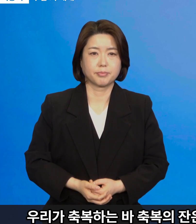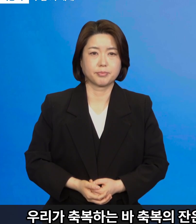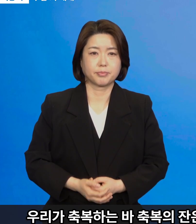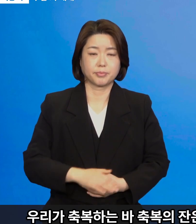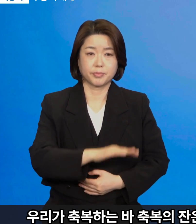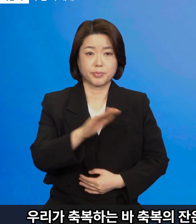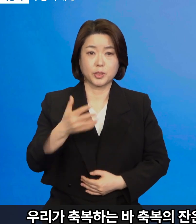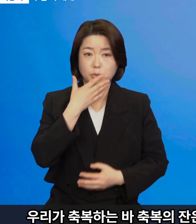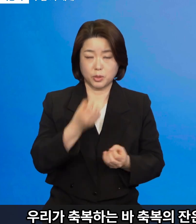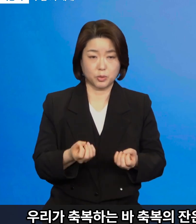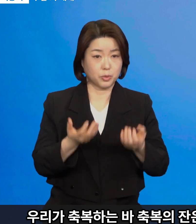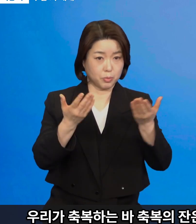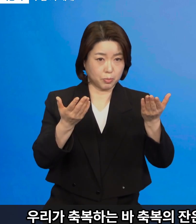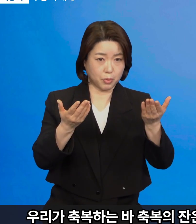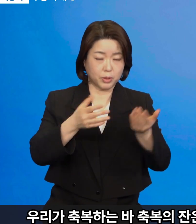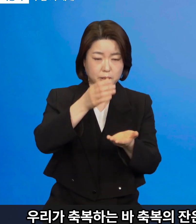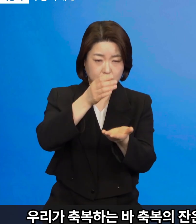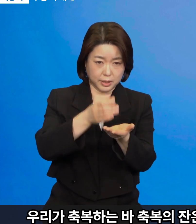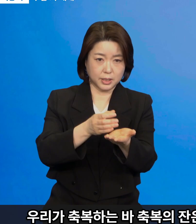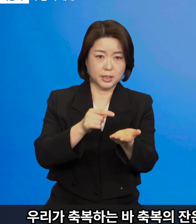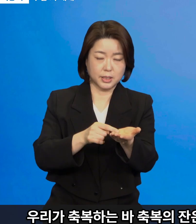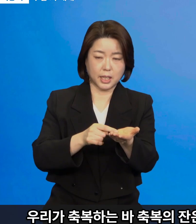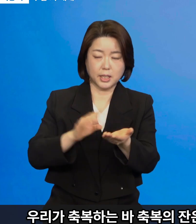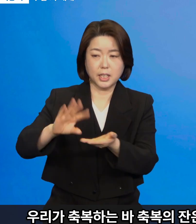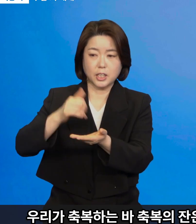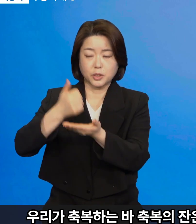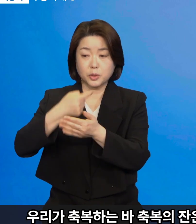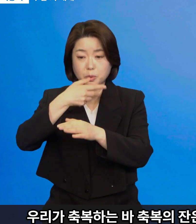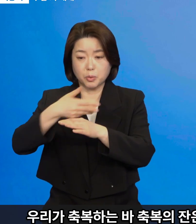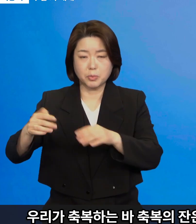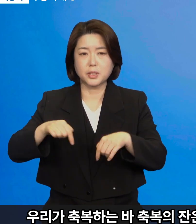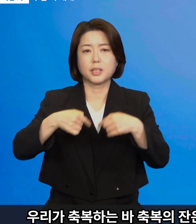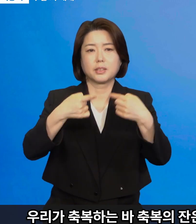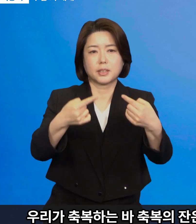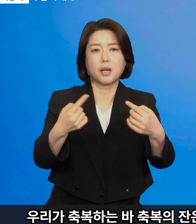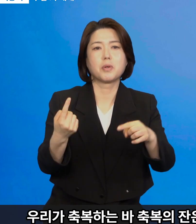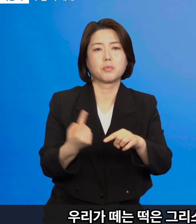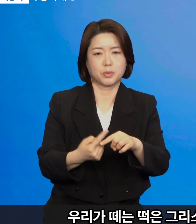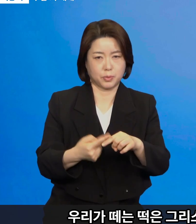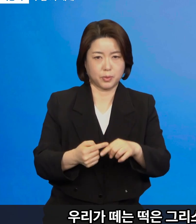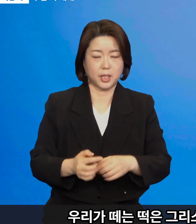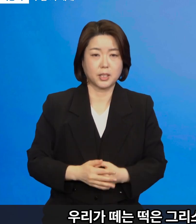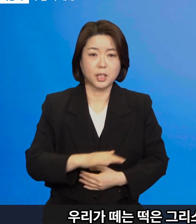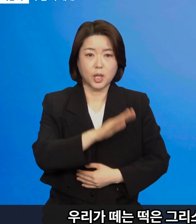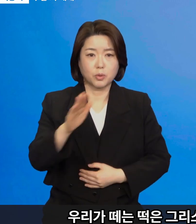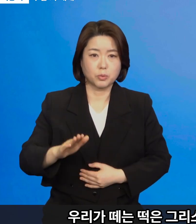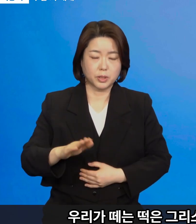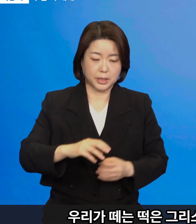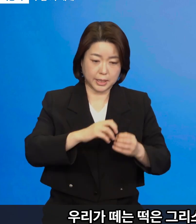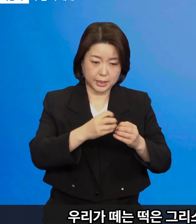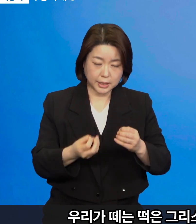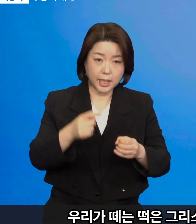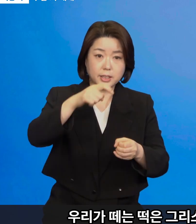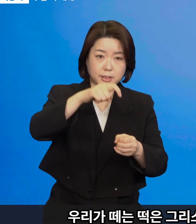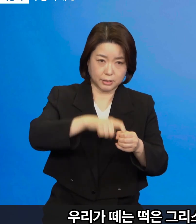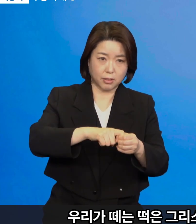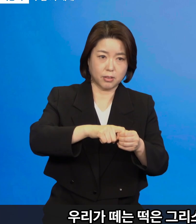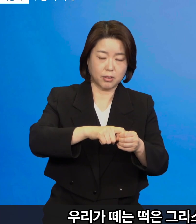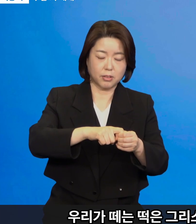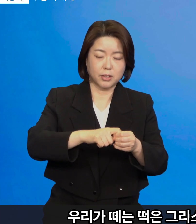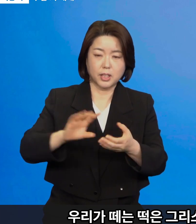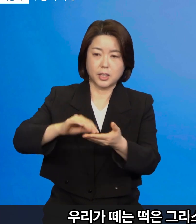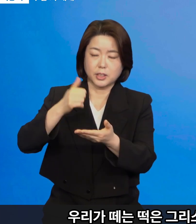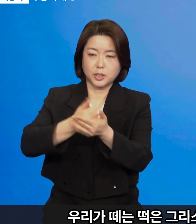우리가 축복하는 바 축복의 잔은 그리스도의 피에 참여함이 아니며 우리가 떼는 떡은